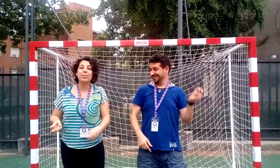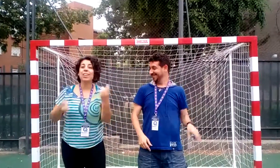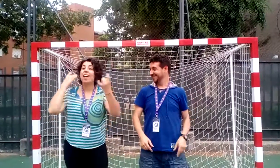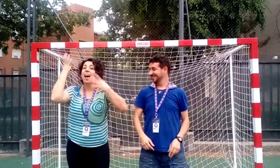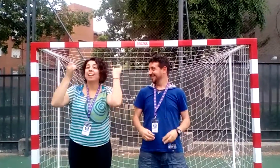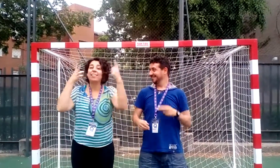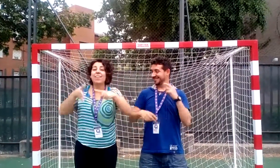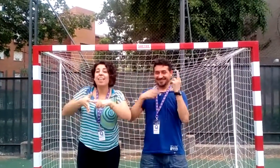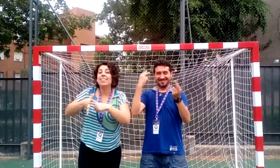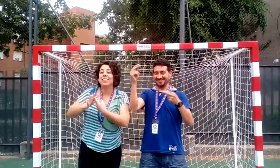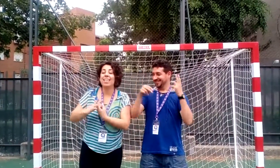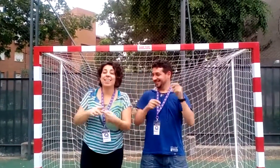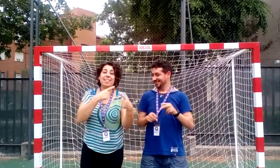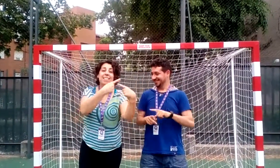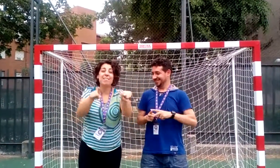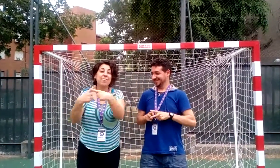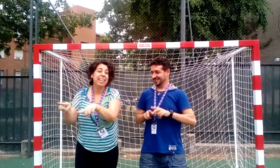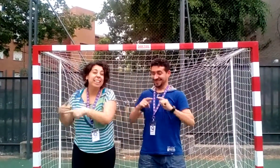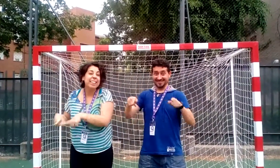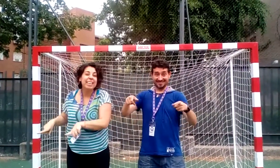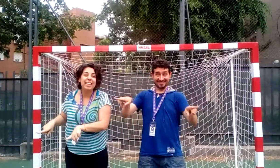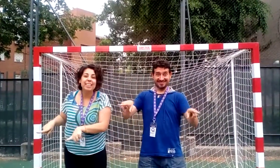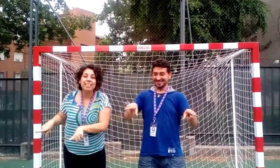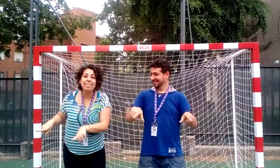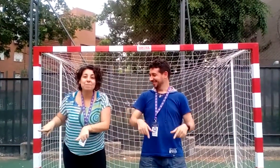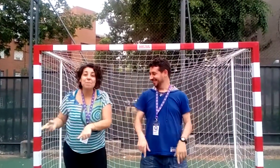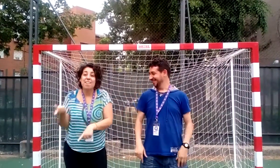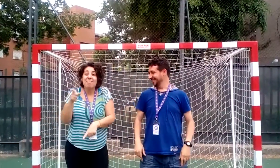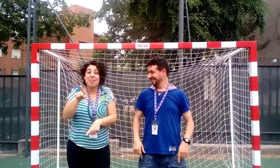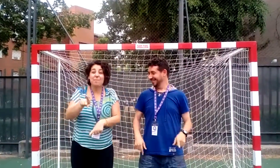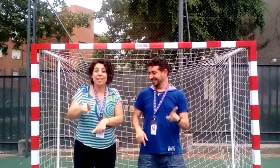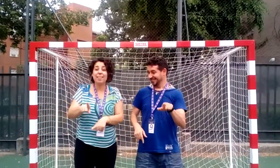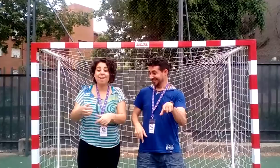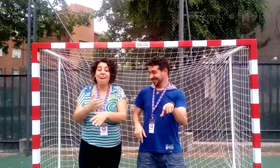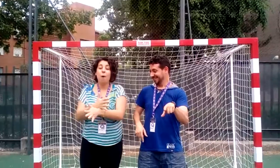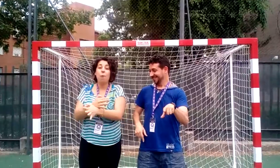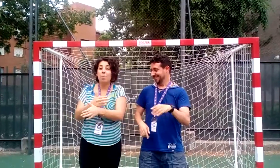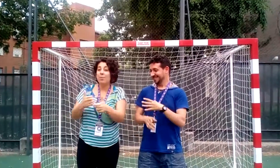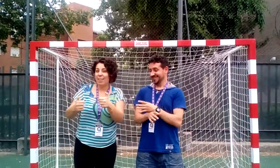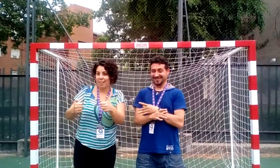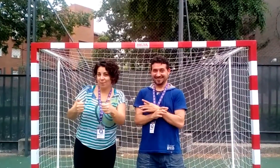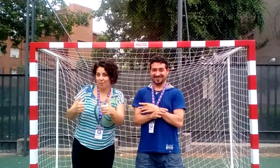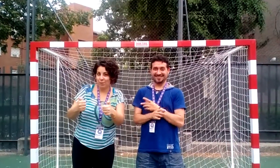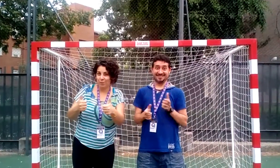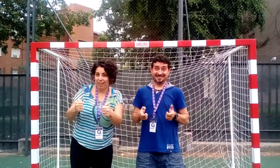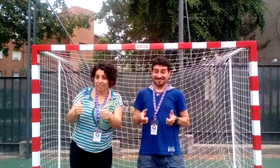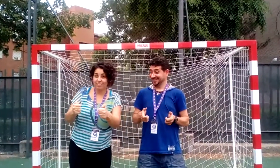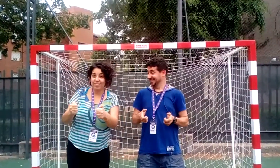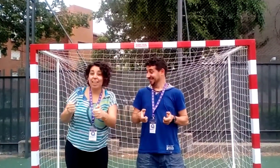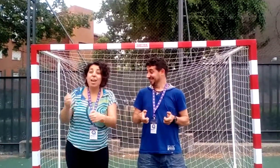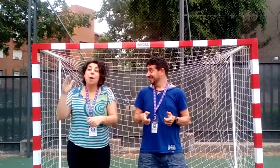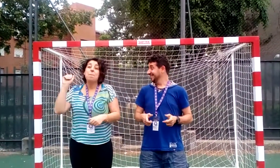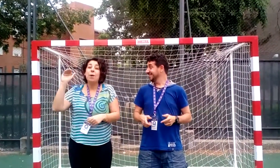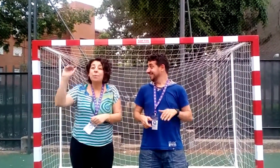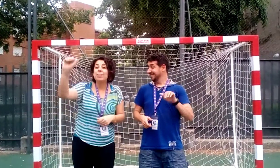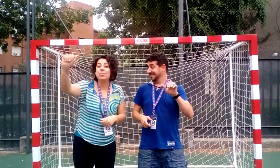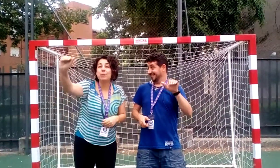variados, actividades y talleres diferentes. También jugamos a la consola. Vamos de